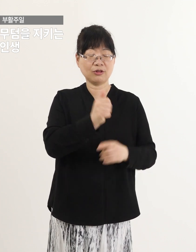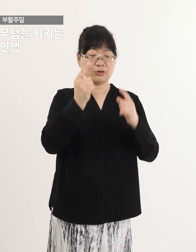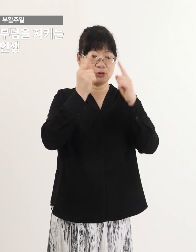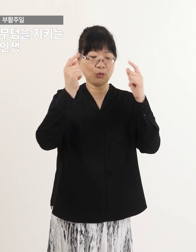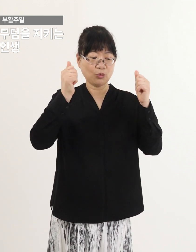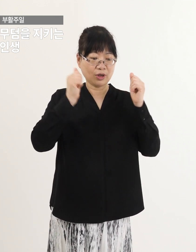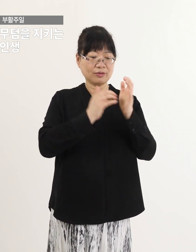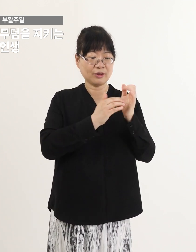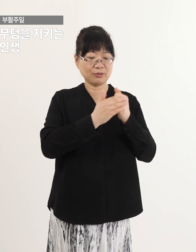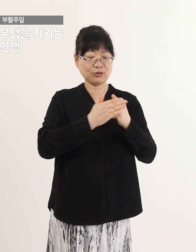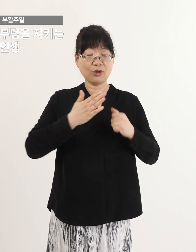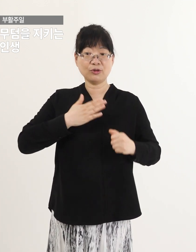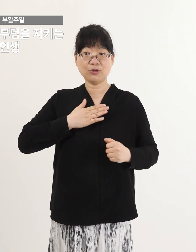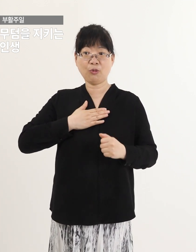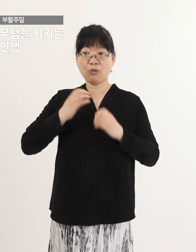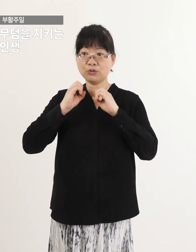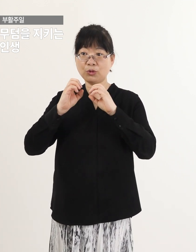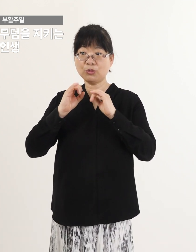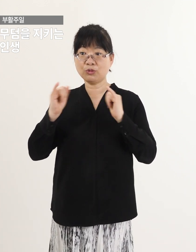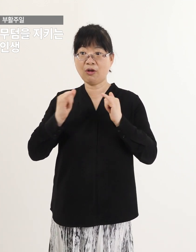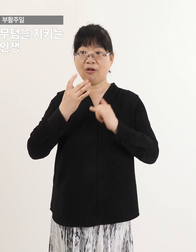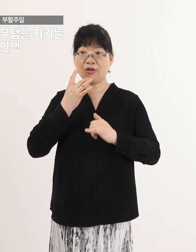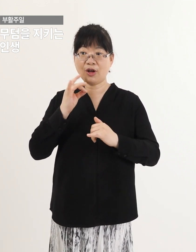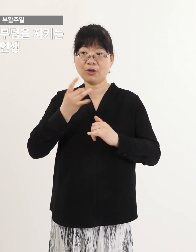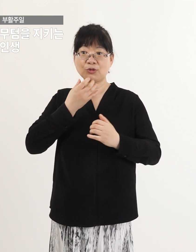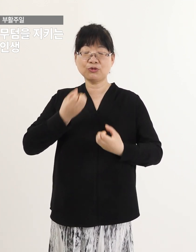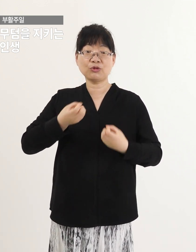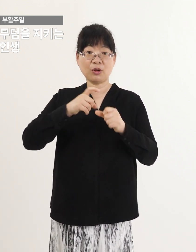하니까 전도사가 당연히 축하를 하러